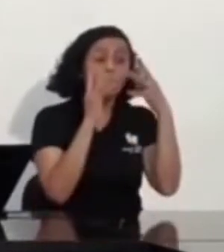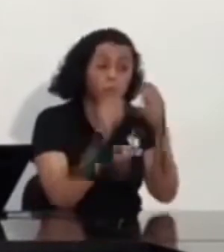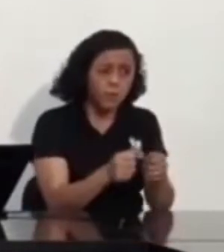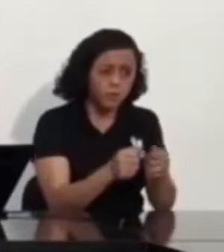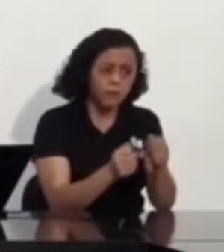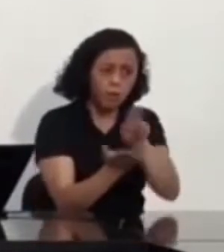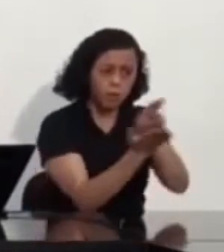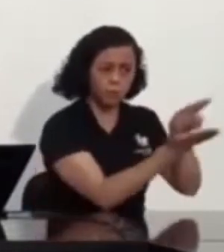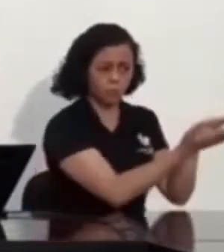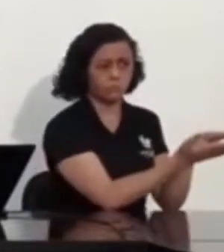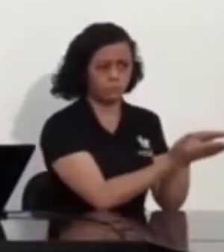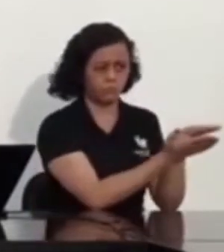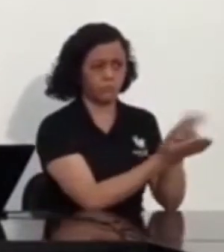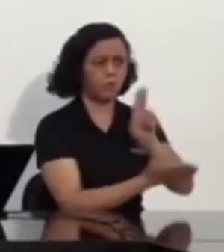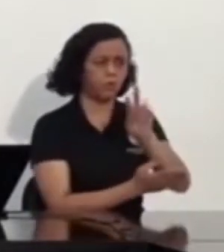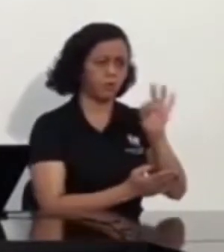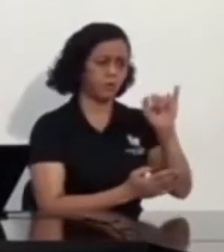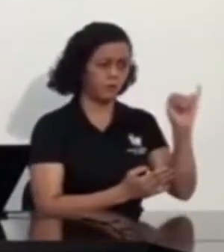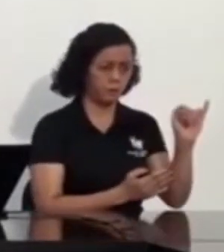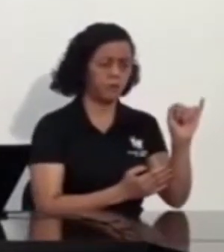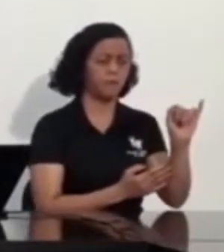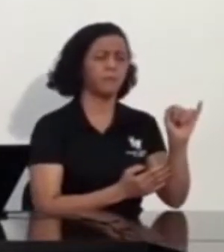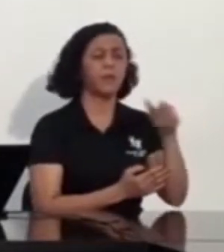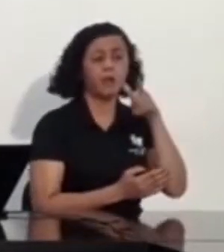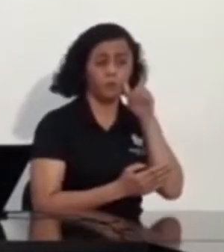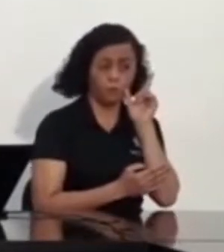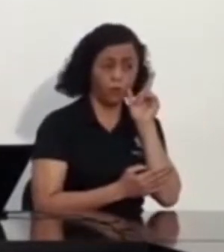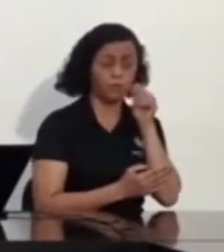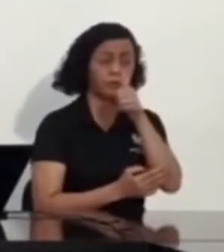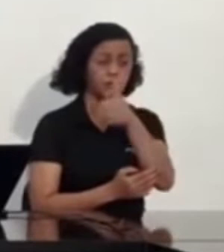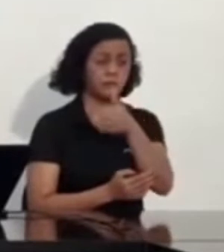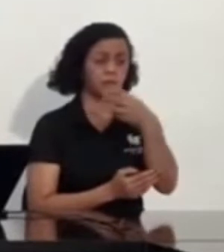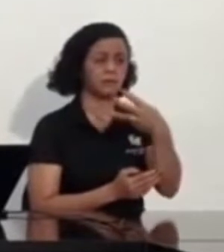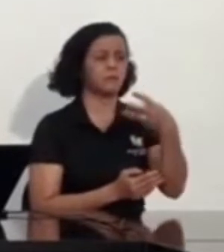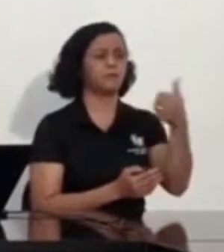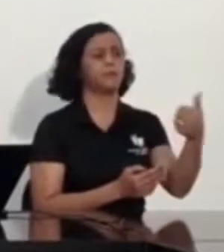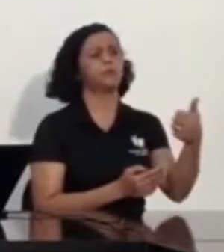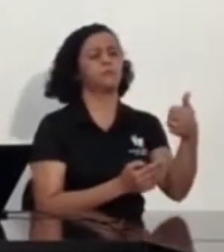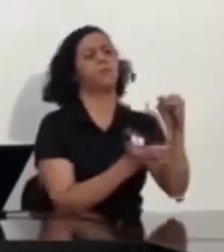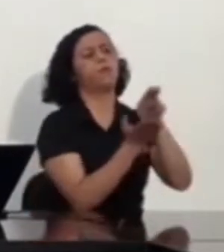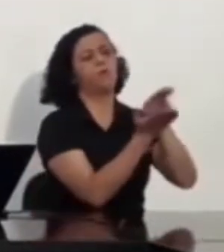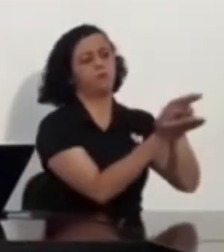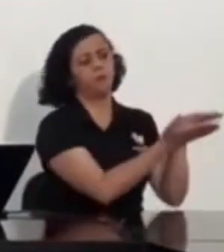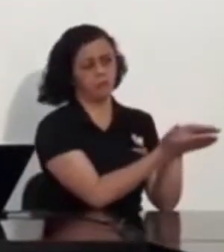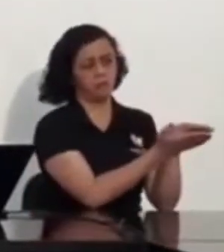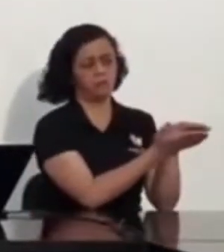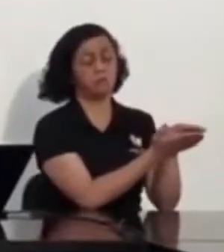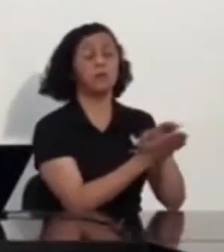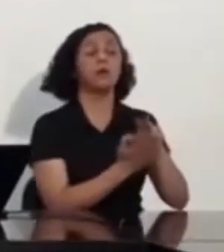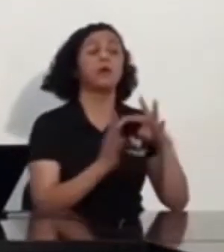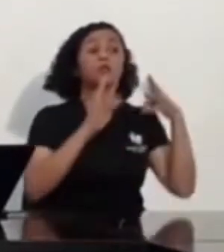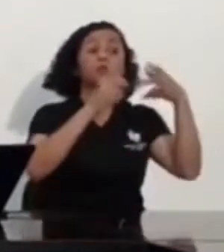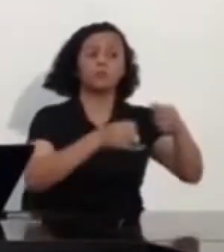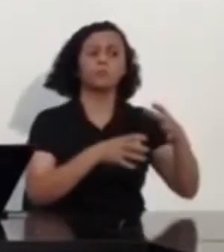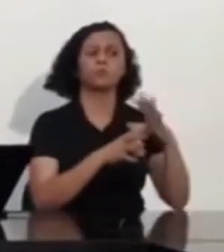de UTI em Juiz de Fora, no SUS, de ontem, de 131 leitos. É bom lembrar que